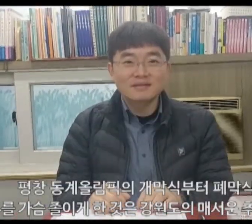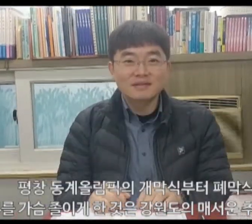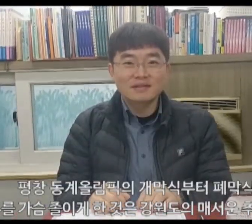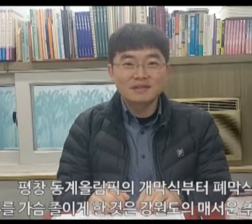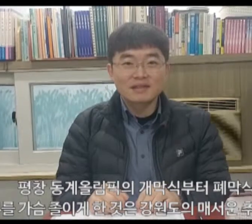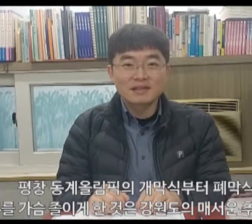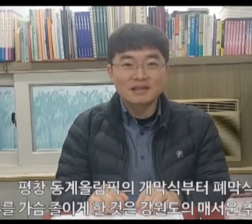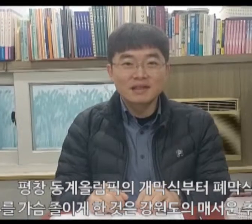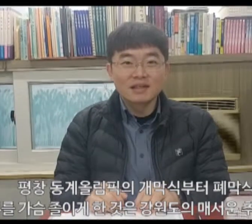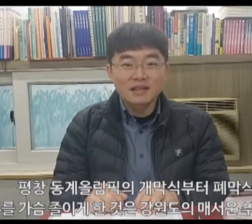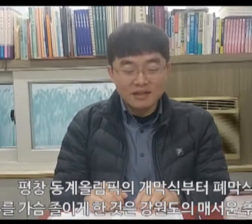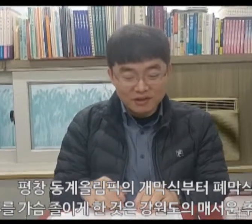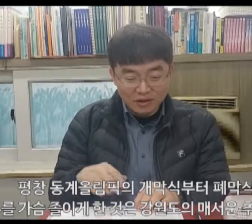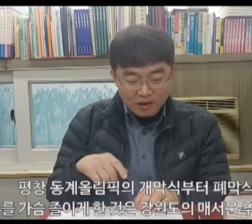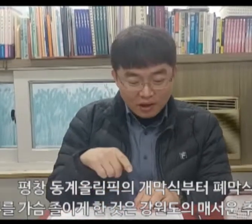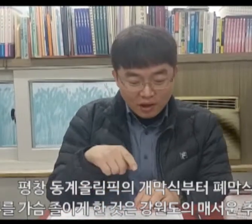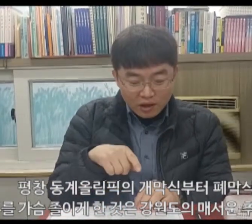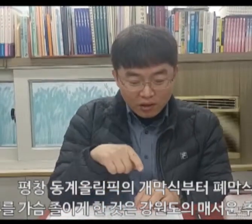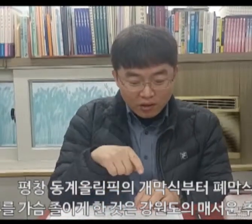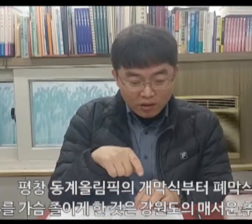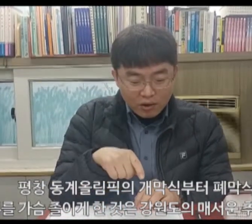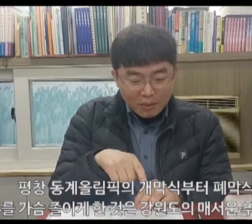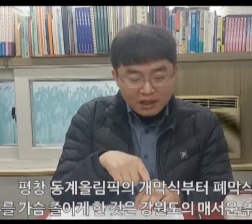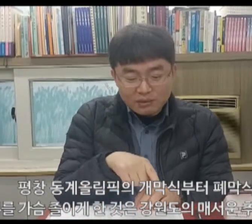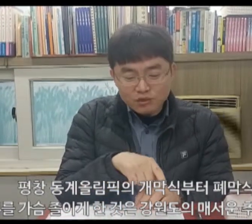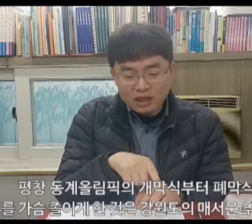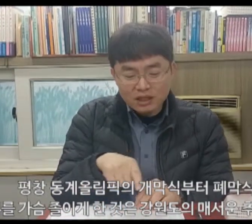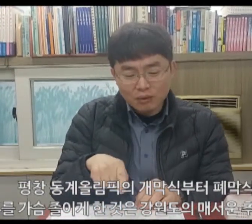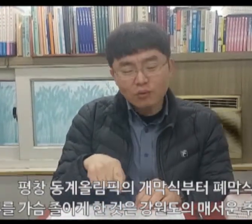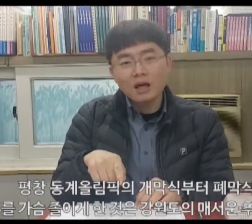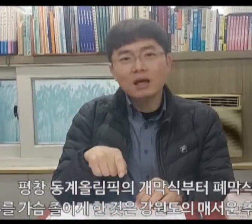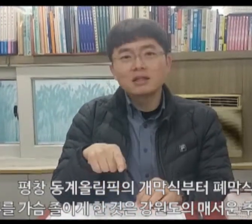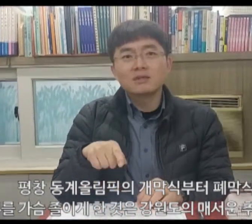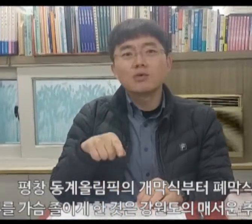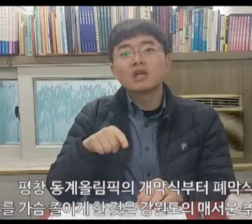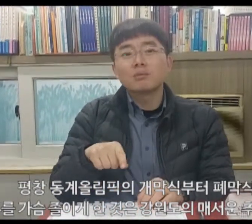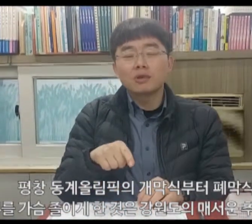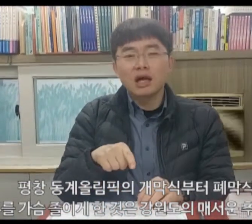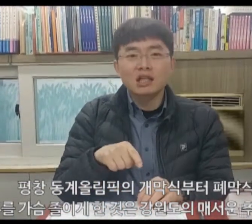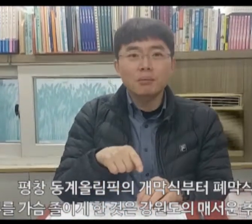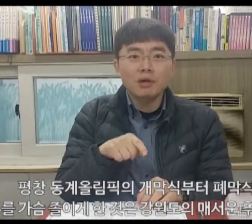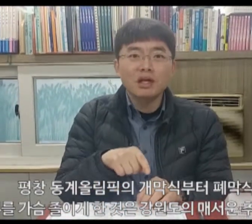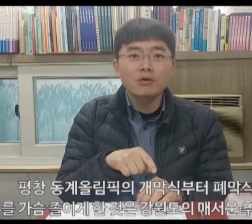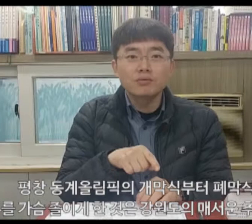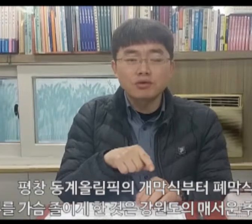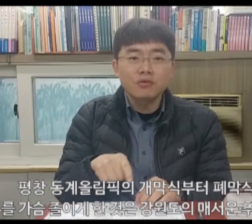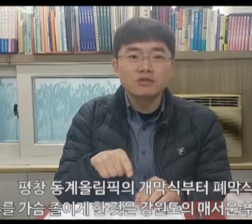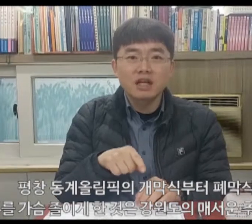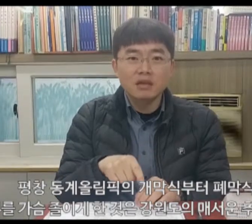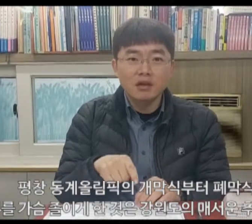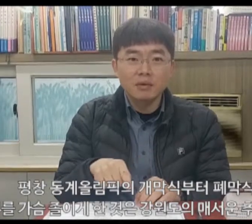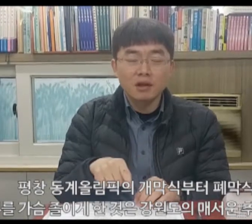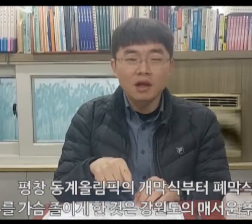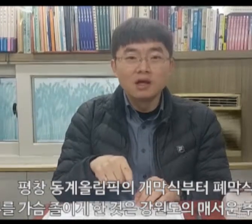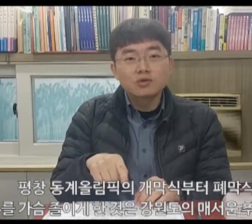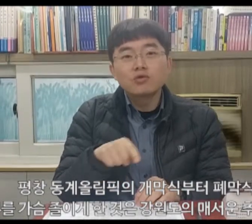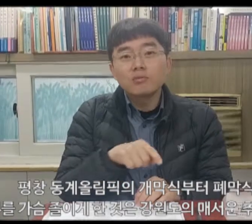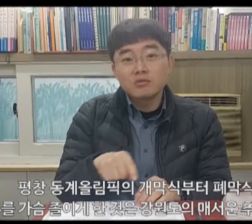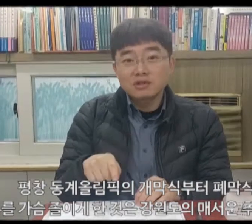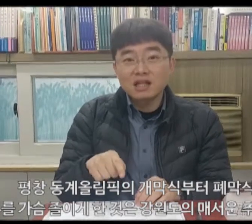표현했습니다. 그래서 만약 이 문장이 원래 이제 농인이 볼 때 가장 편안하고 부드러운 문장이 되려면 주어 부분을 살리는